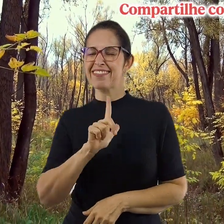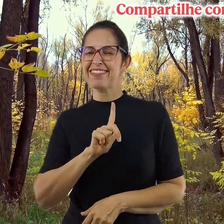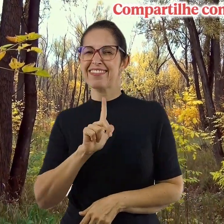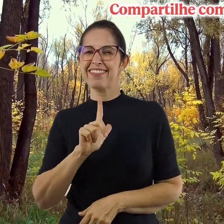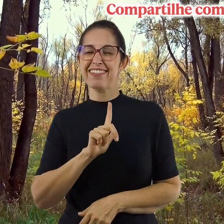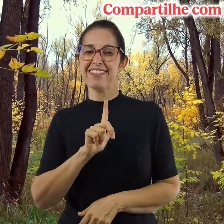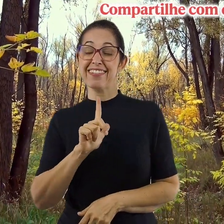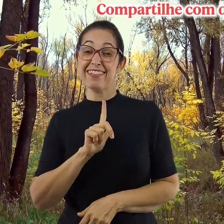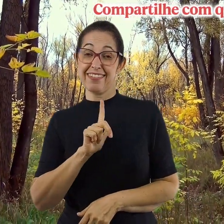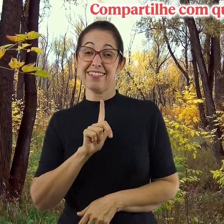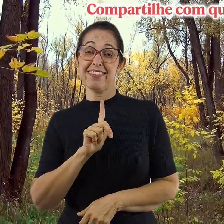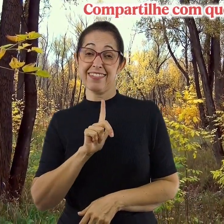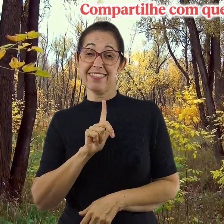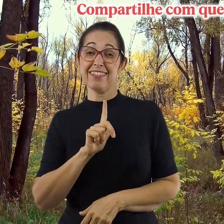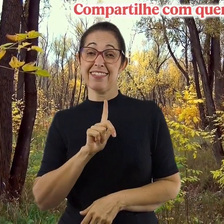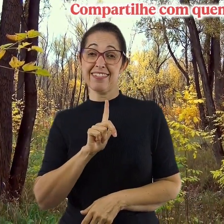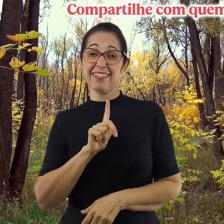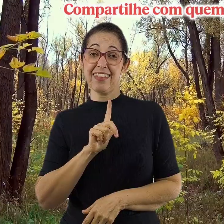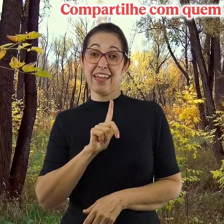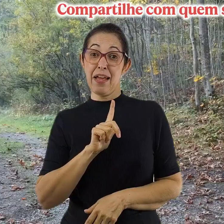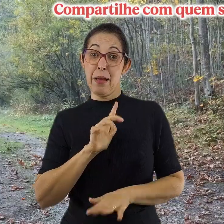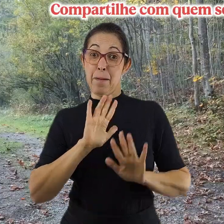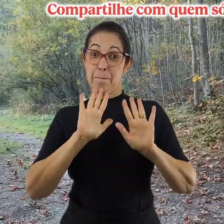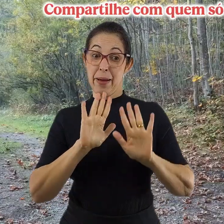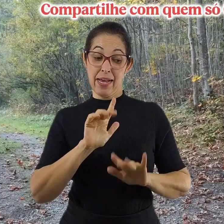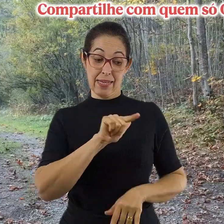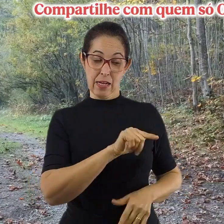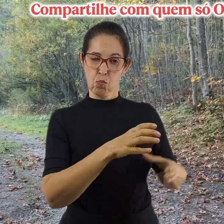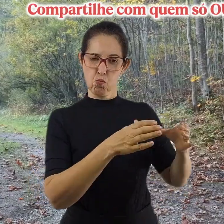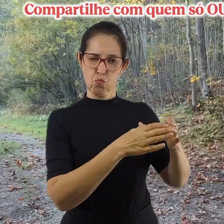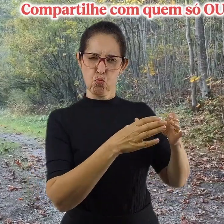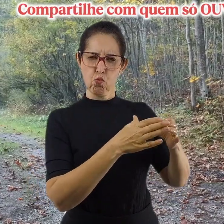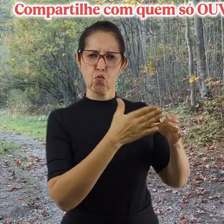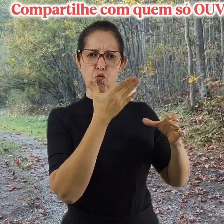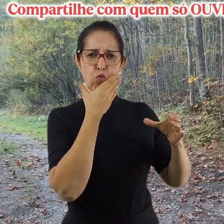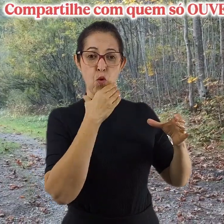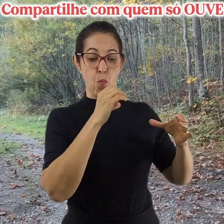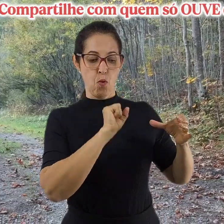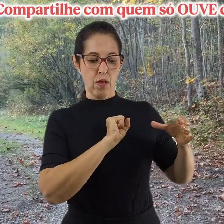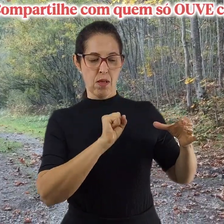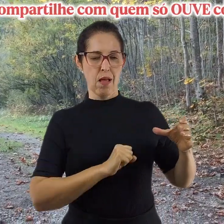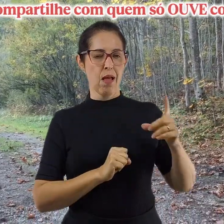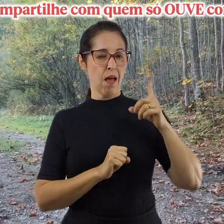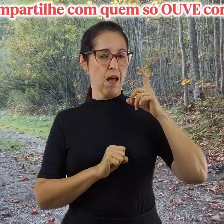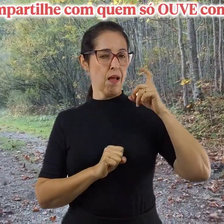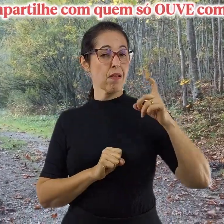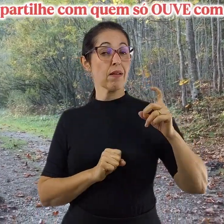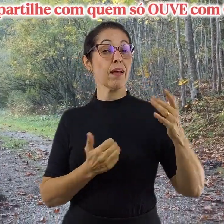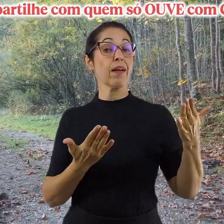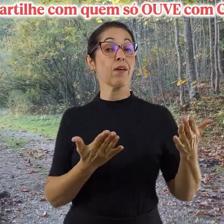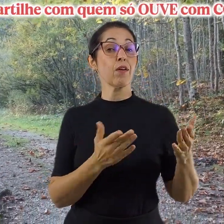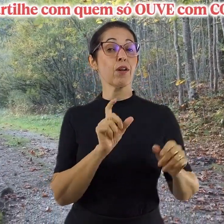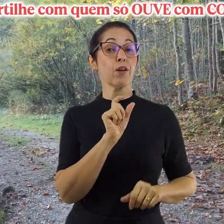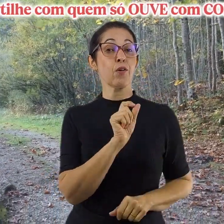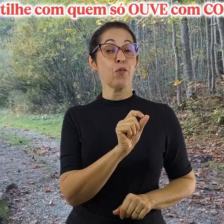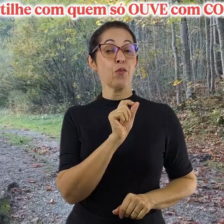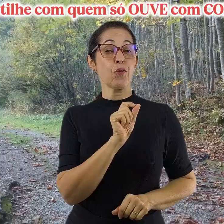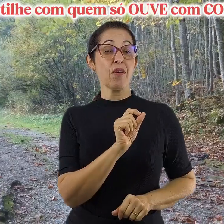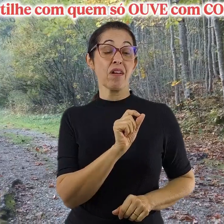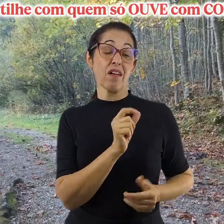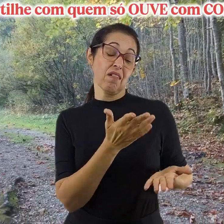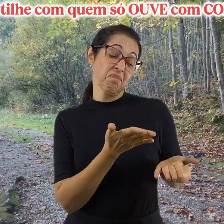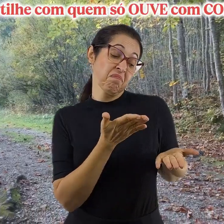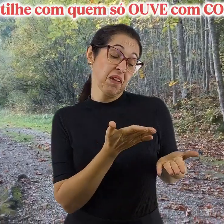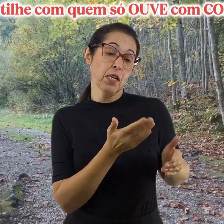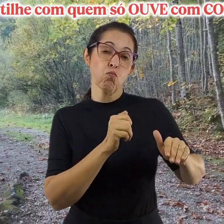E o que passou a ser então o interesse dos sacerdotes? O interesse dos sacerdotes, por aquilo se tornar